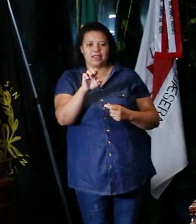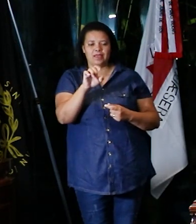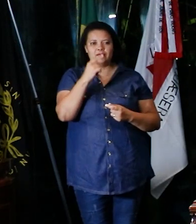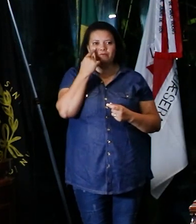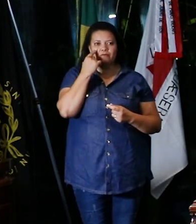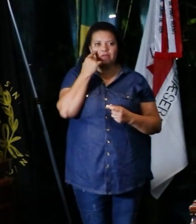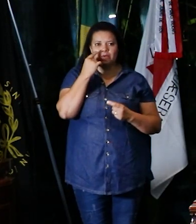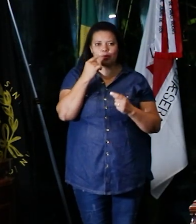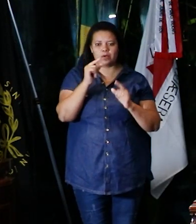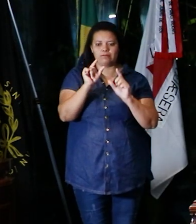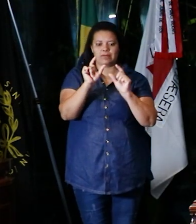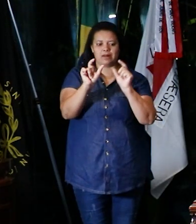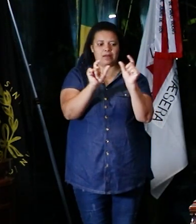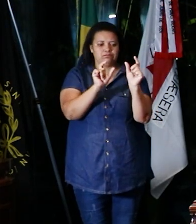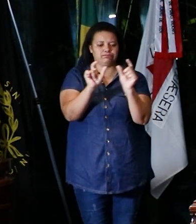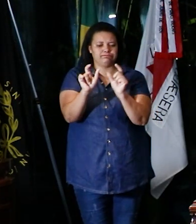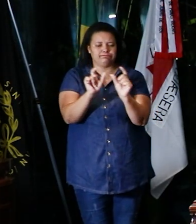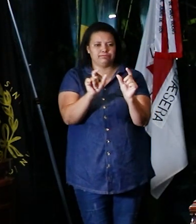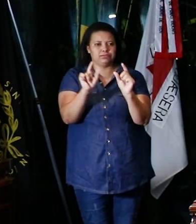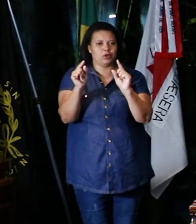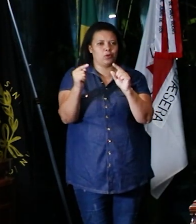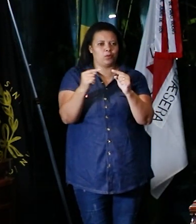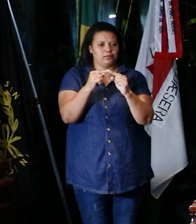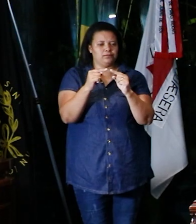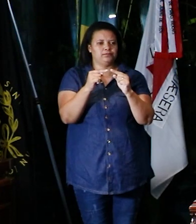Rimas, ritmos,